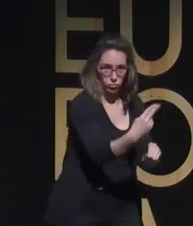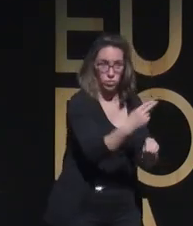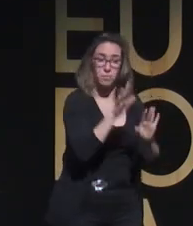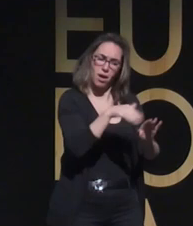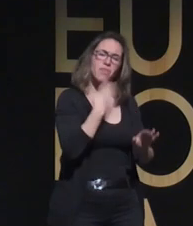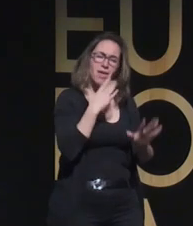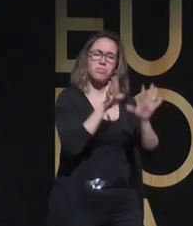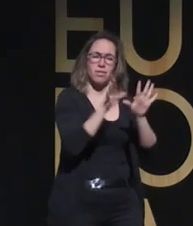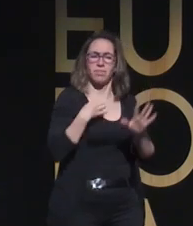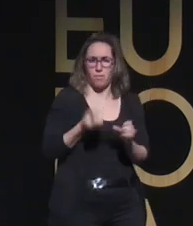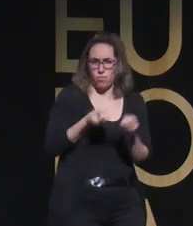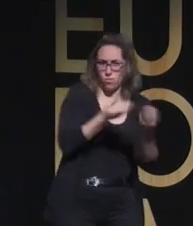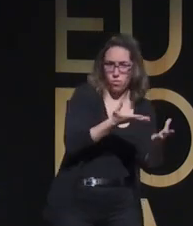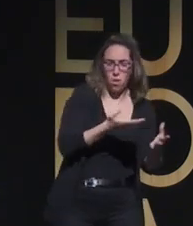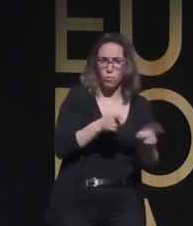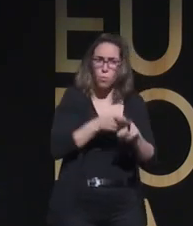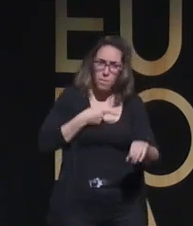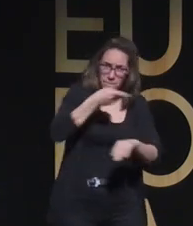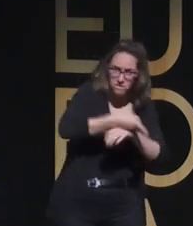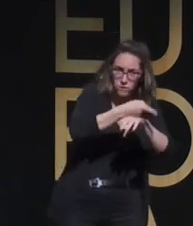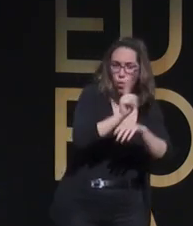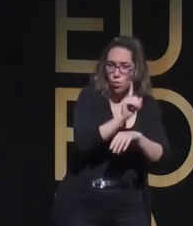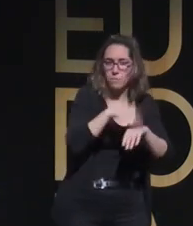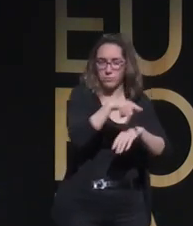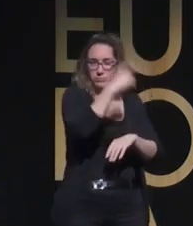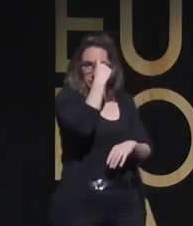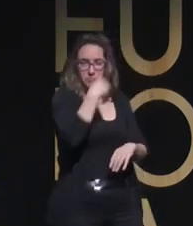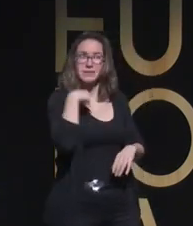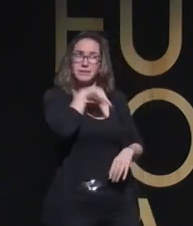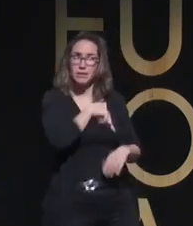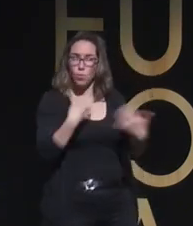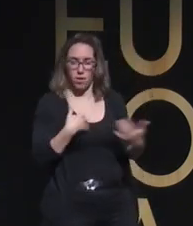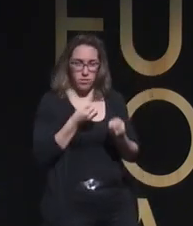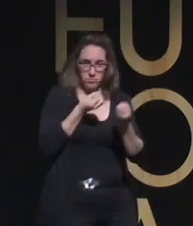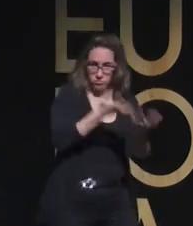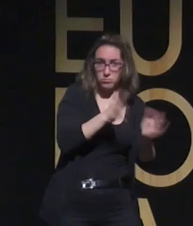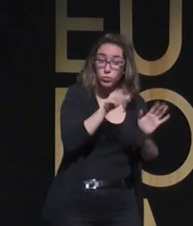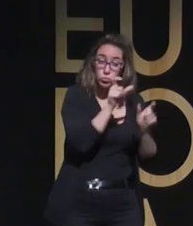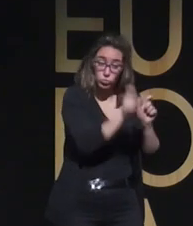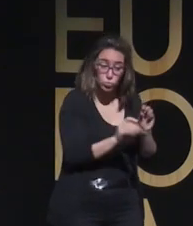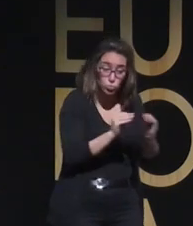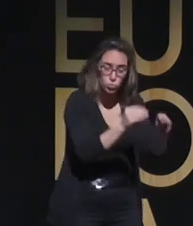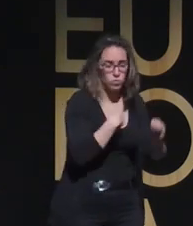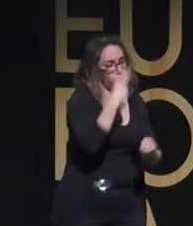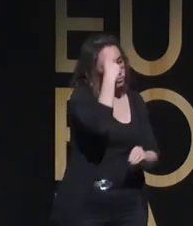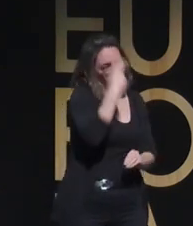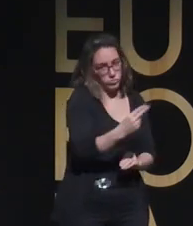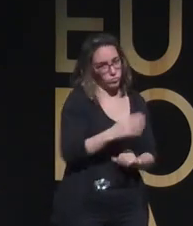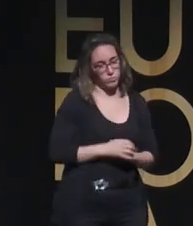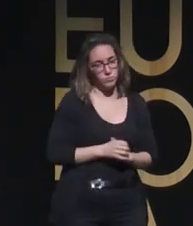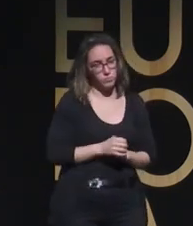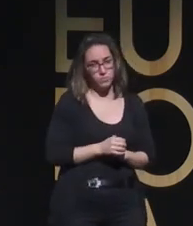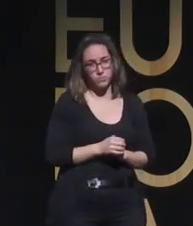preocupación. No para imponerla, ¿eh? Para que sepa un poco mi sentir, pero respetar su decisión de alguna manera.